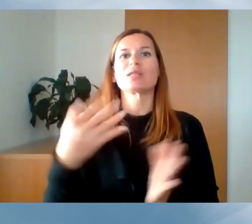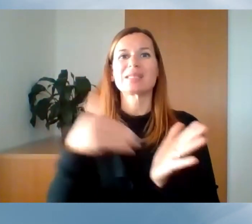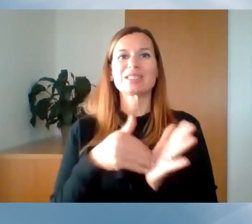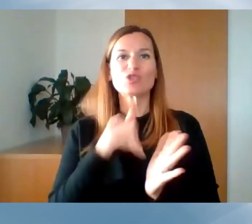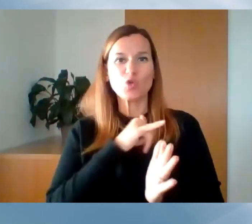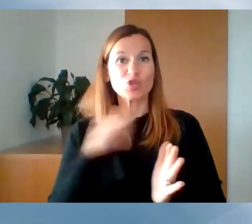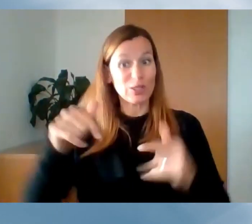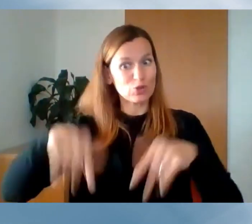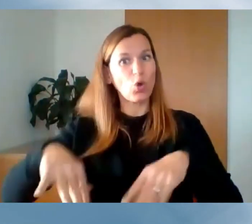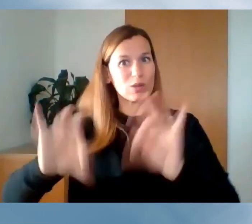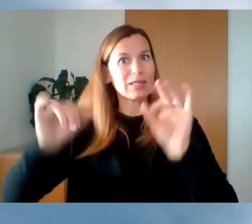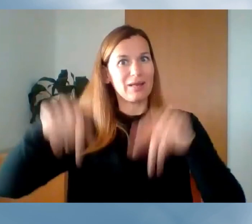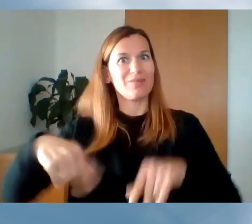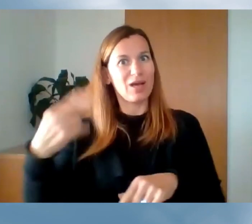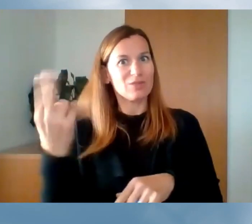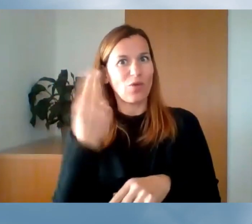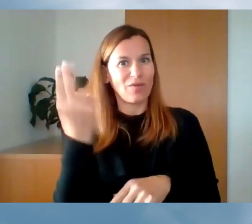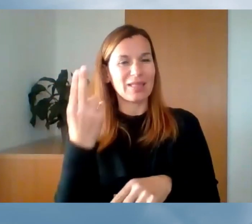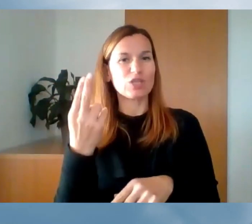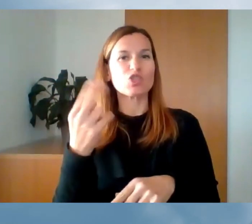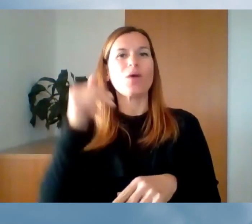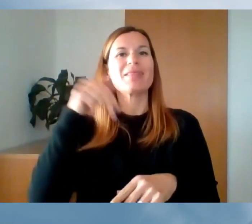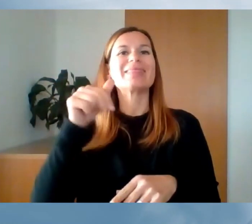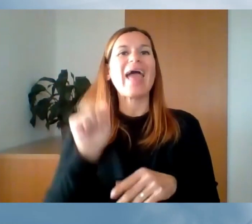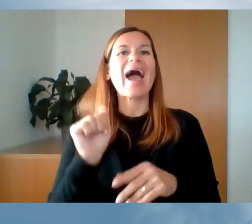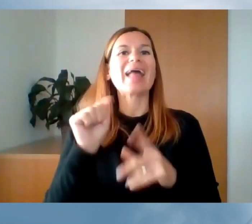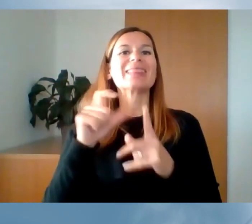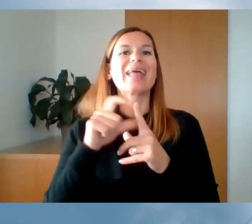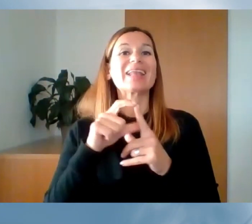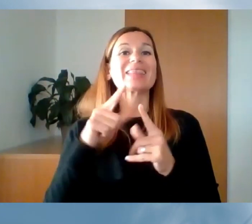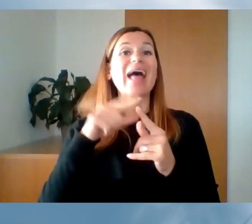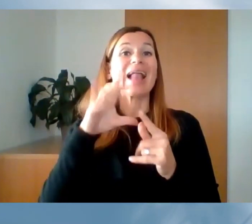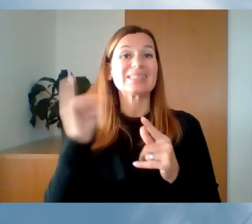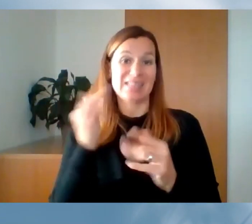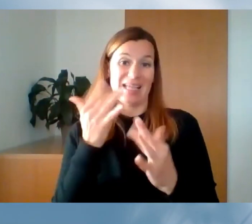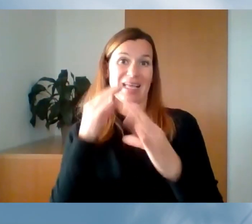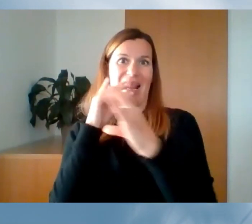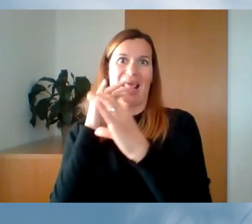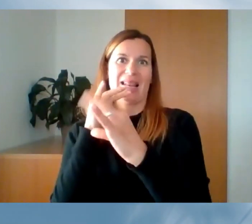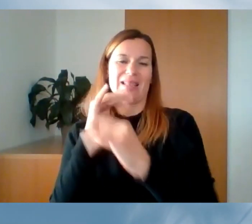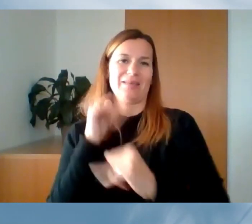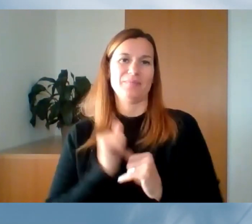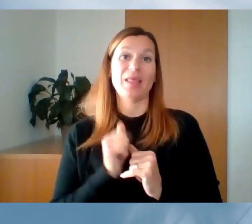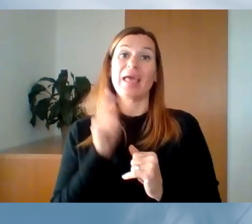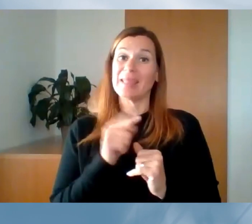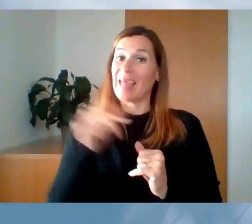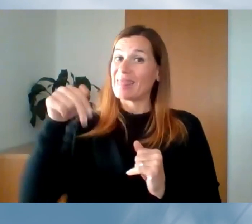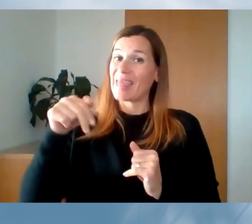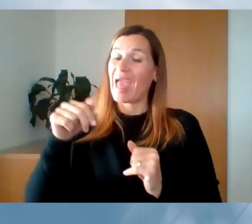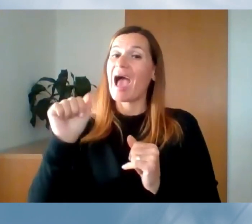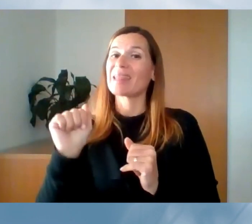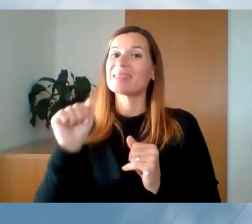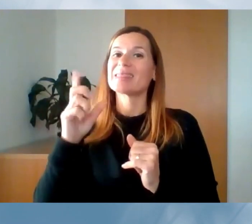let so pri nas odkrili, so neandertalci igrali na njo, ne naši predniki. Tako da